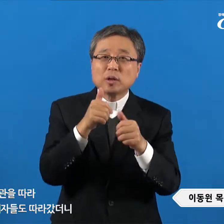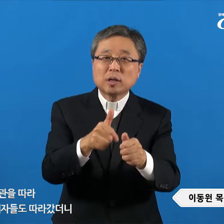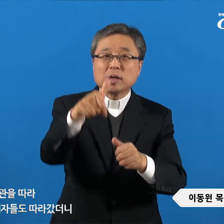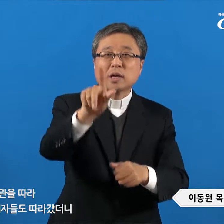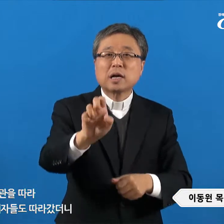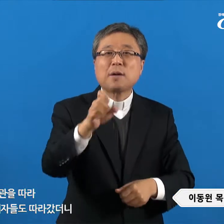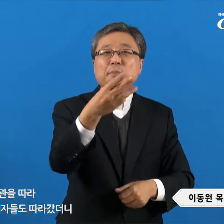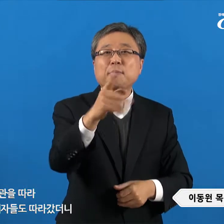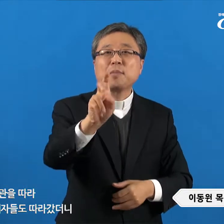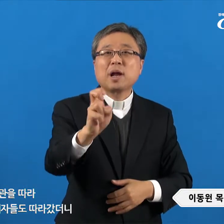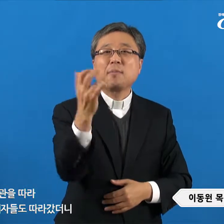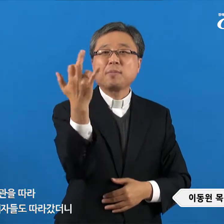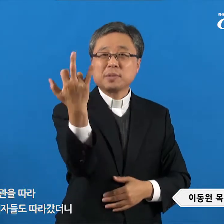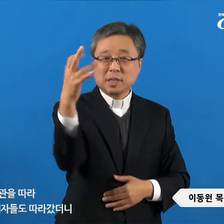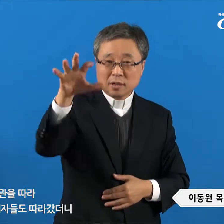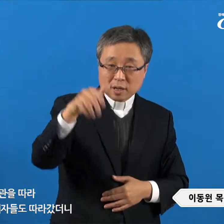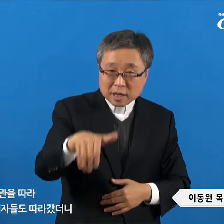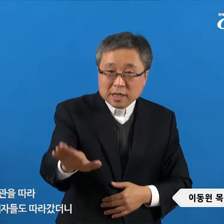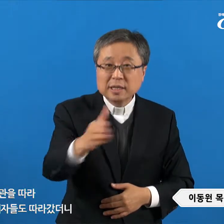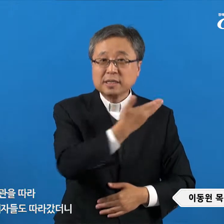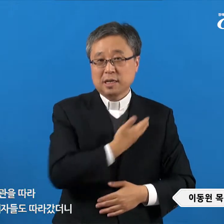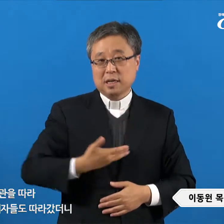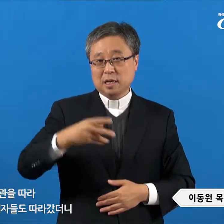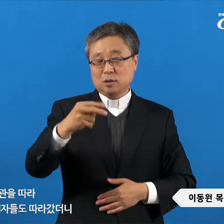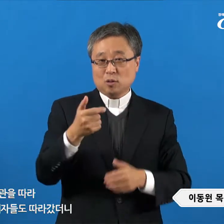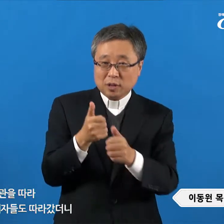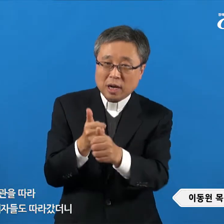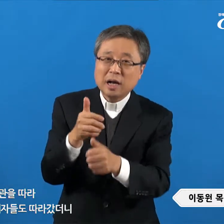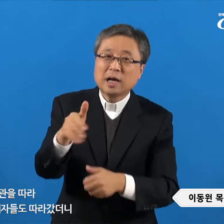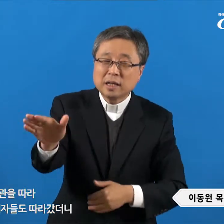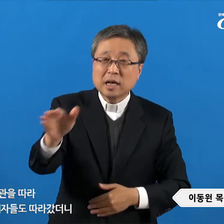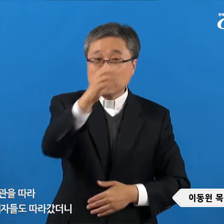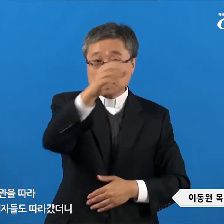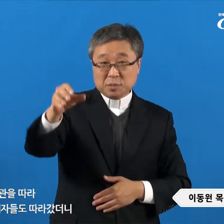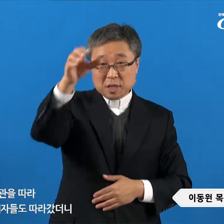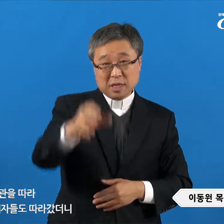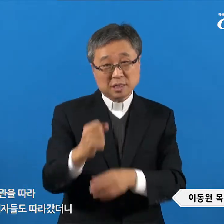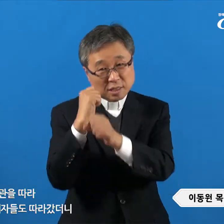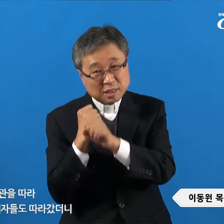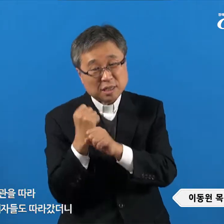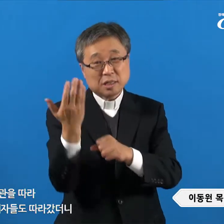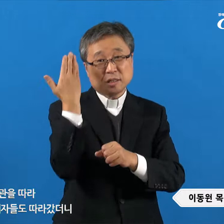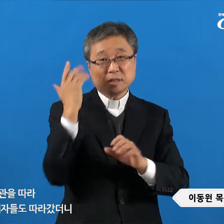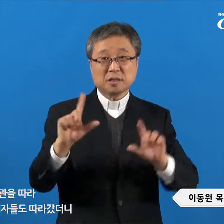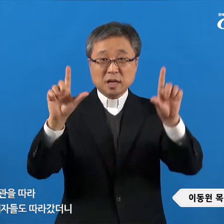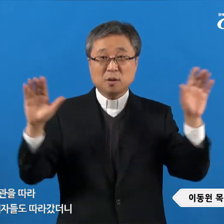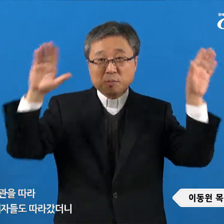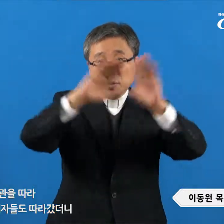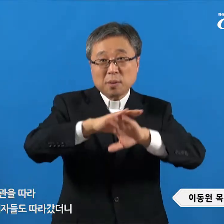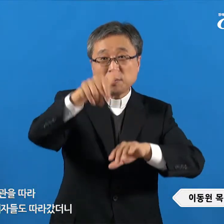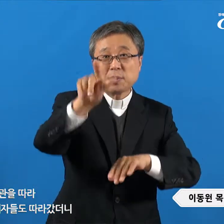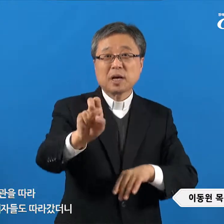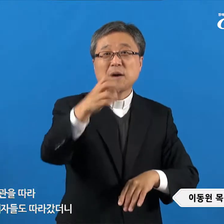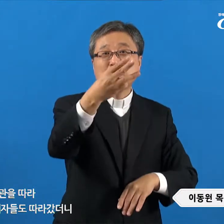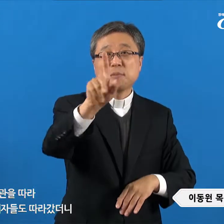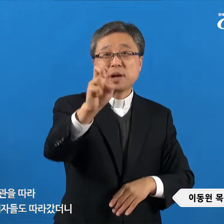감람산에 가시매 제 아들도 따라갔더라. 십자가 지시기 전날 밤 그는 감람산에 가서 기도하셨다고. 근데